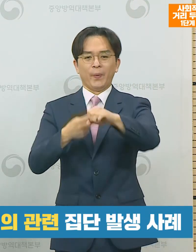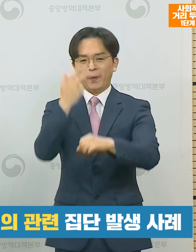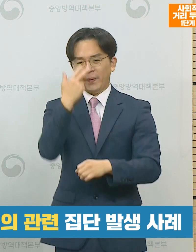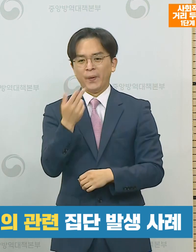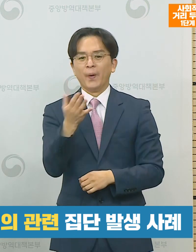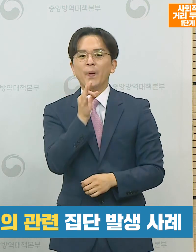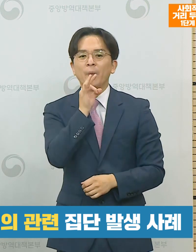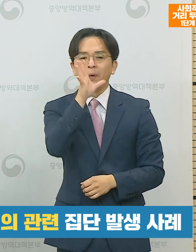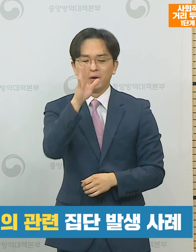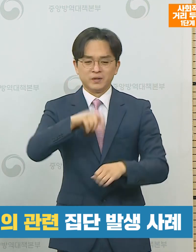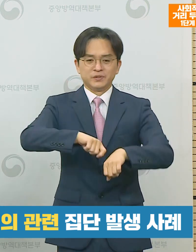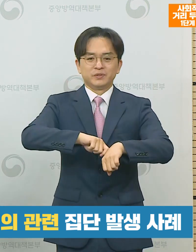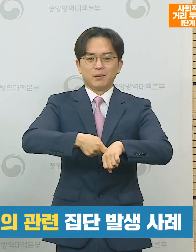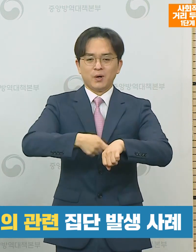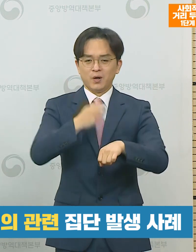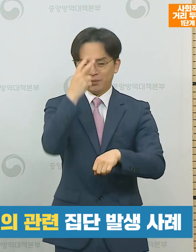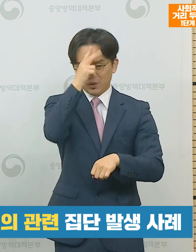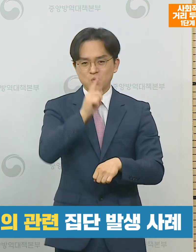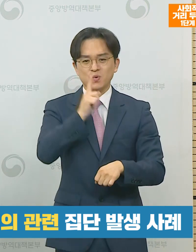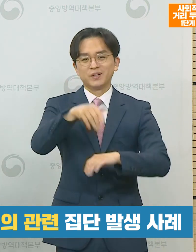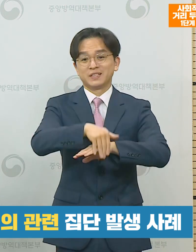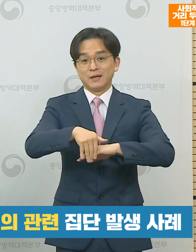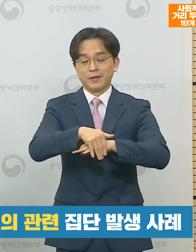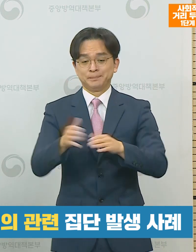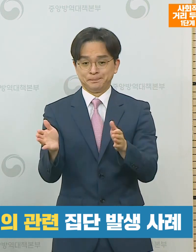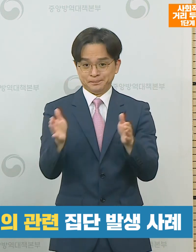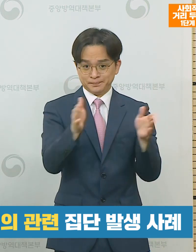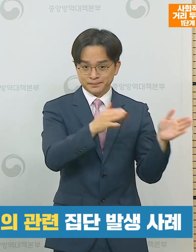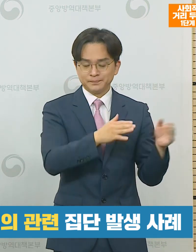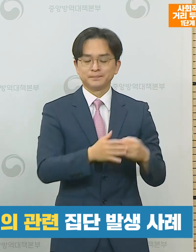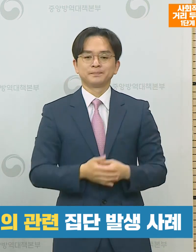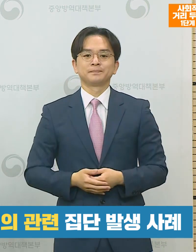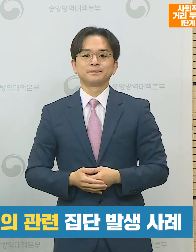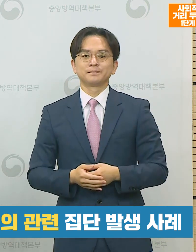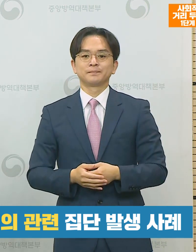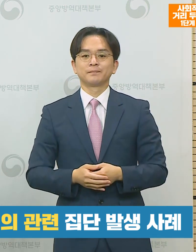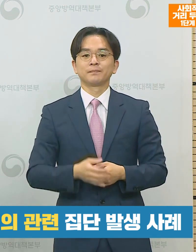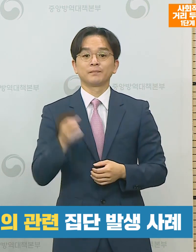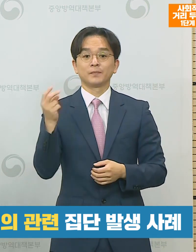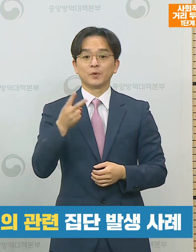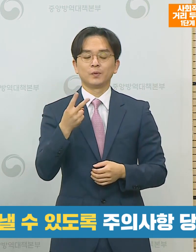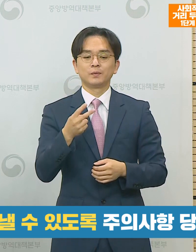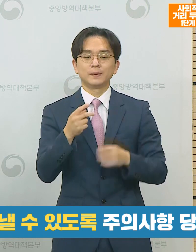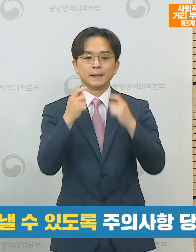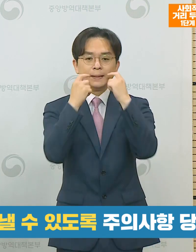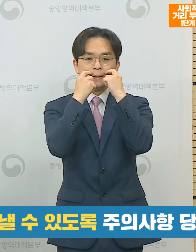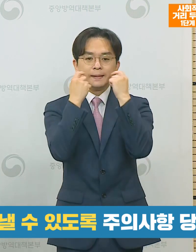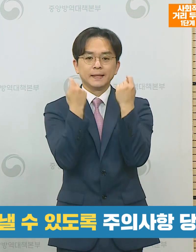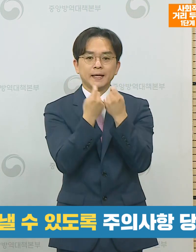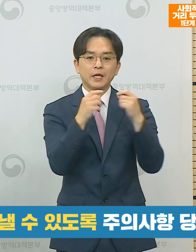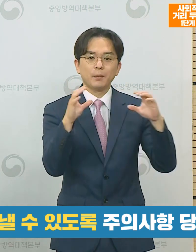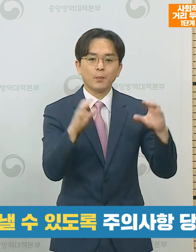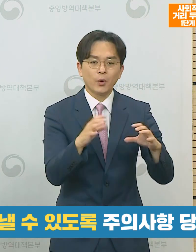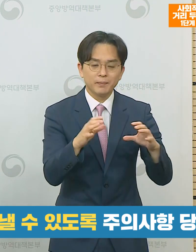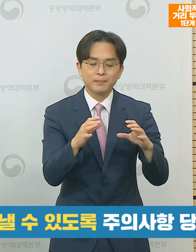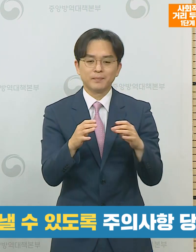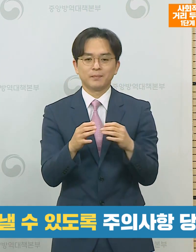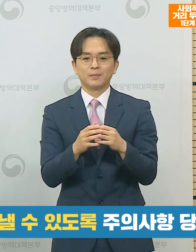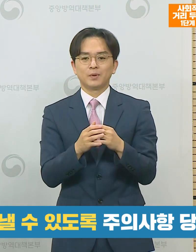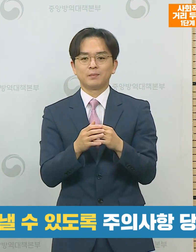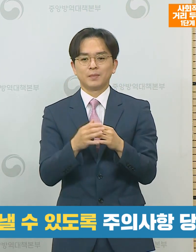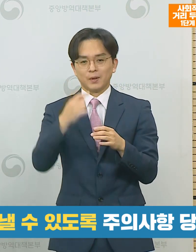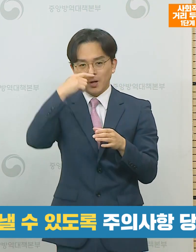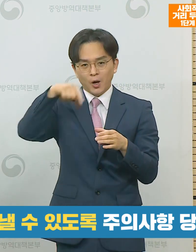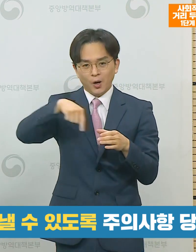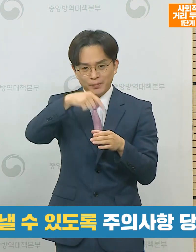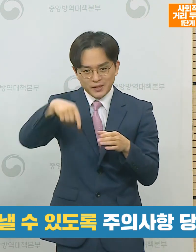중앙방역대책본부는 또한 최근 발생한 소모임 및 회의 관련된 집단 발생 사례를 말씀드리고 건강하고 안전한 연휴 기간을 보낼